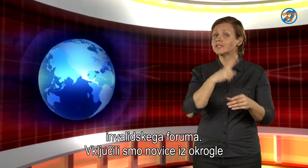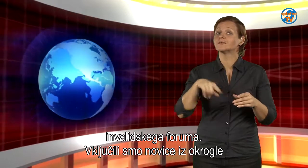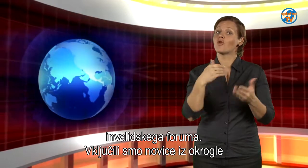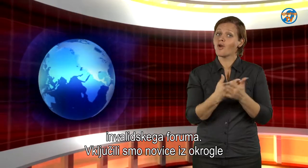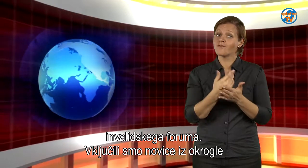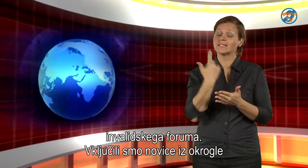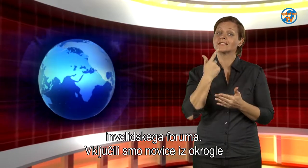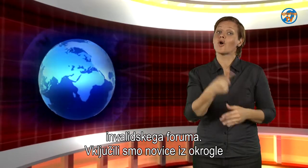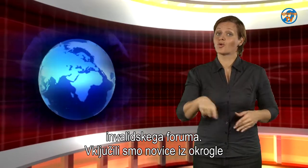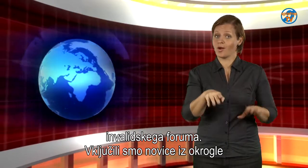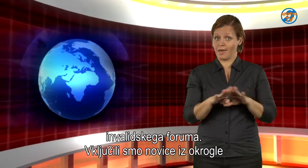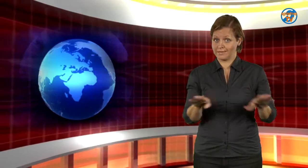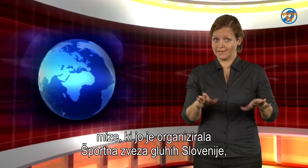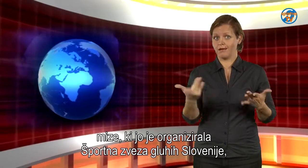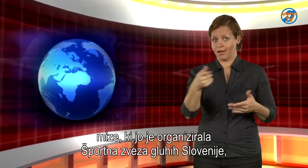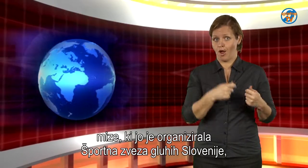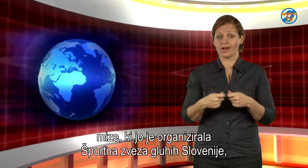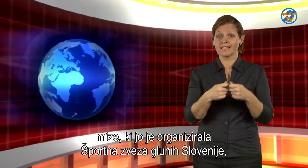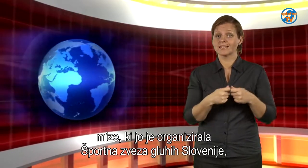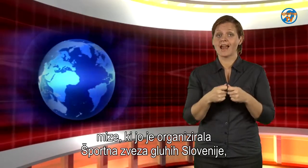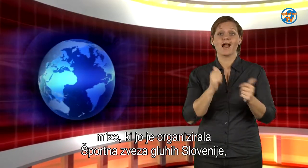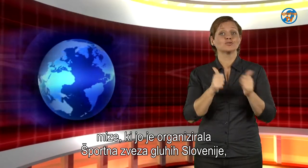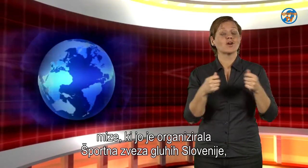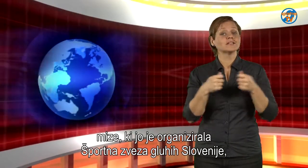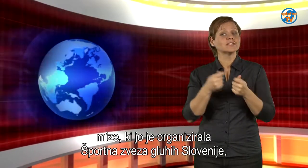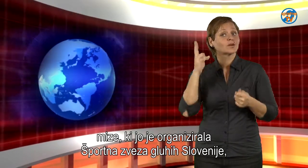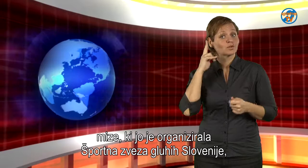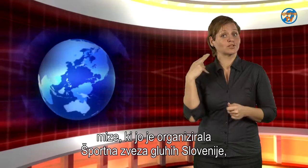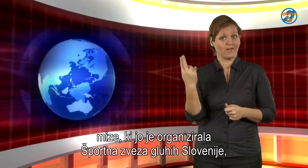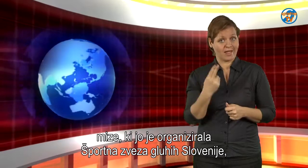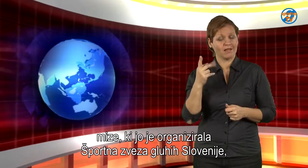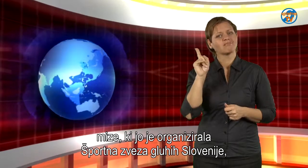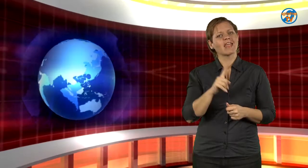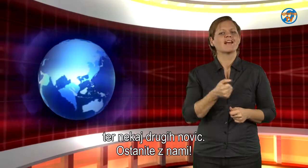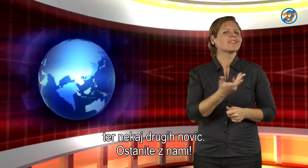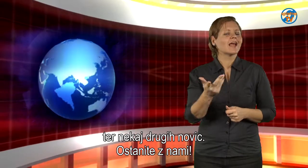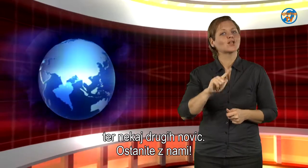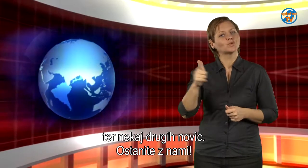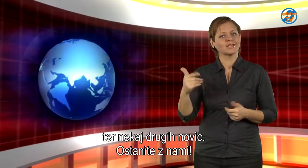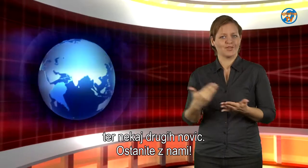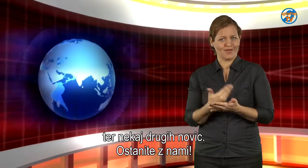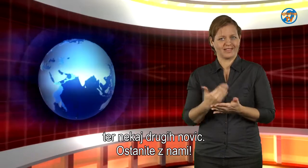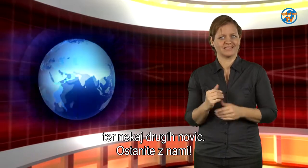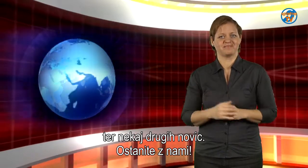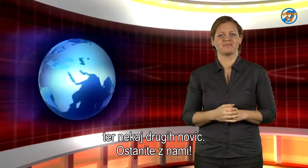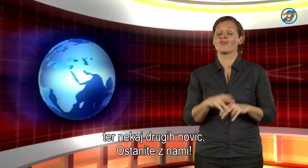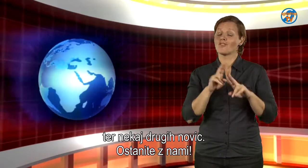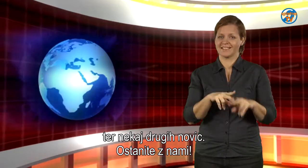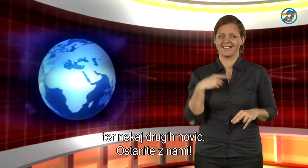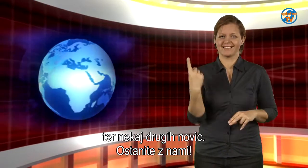Vključili smo novice z okrogle mize, ki jo organizira Športna zveza gluhih Slovenije, ter nekaj drugih novic. Ostanite